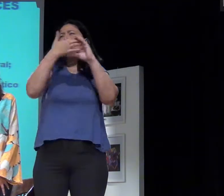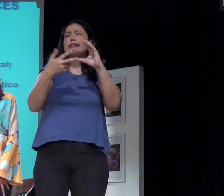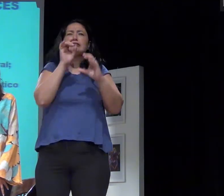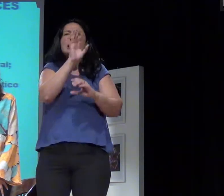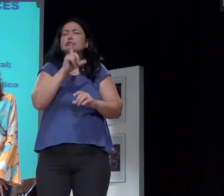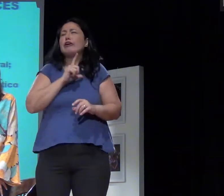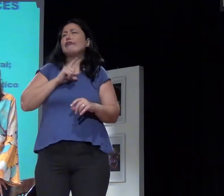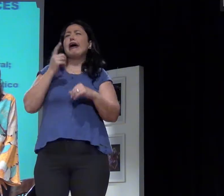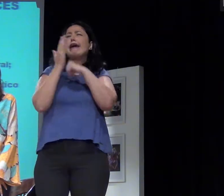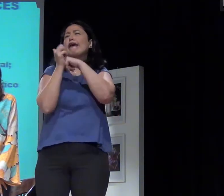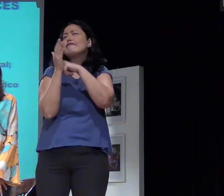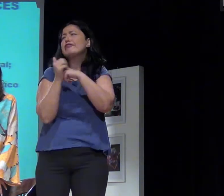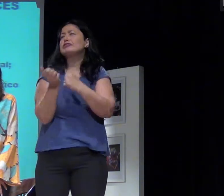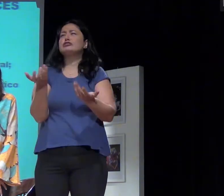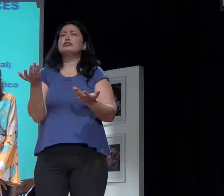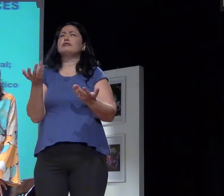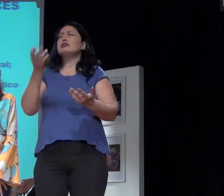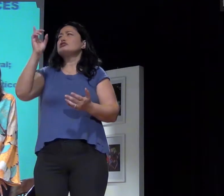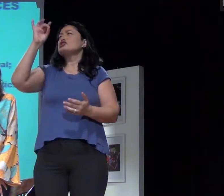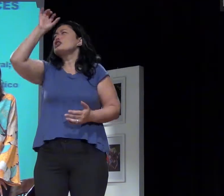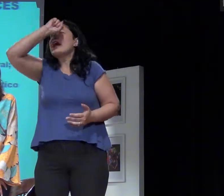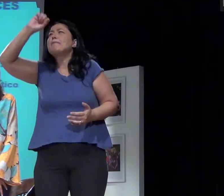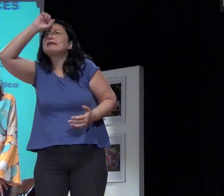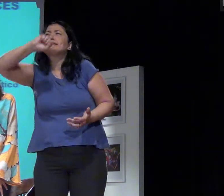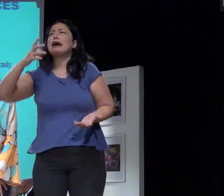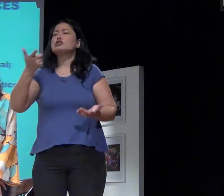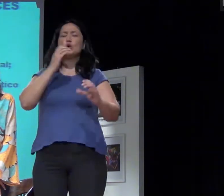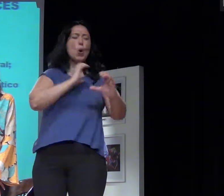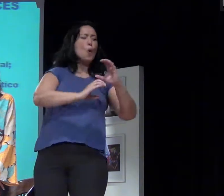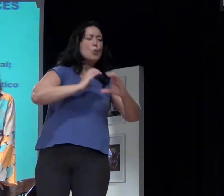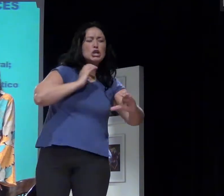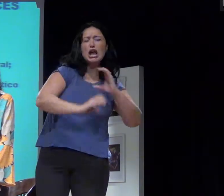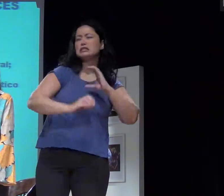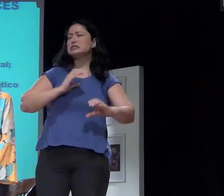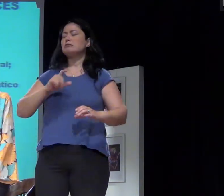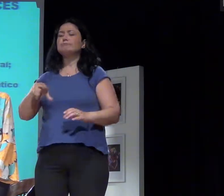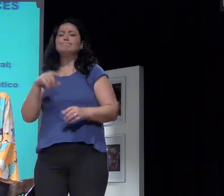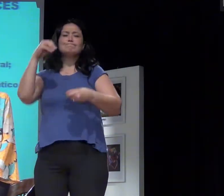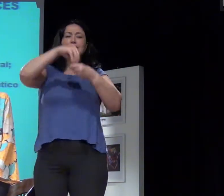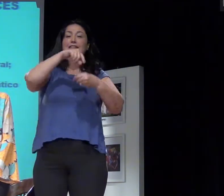imaginar, afetivos, de aprendizagem, de comunicação, eles vão